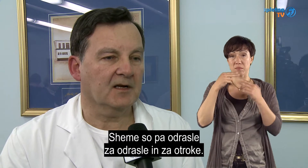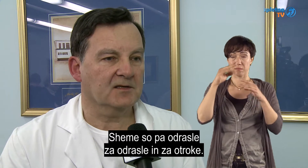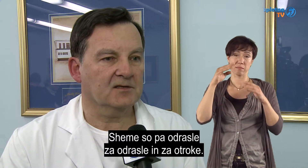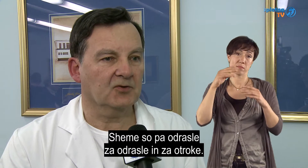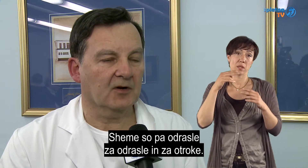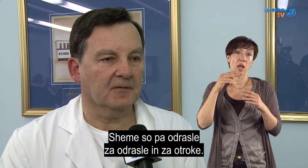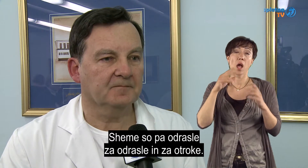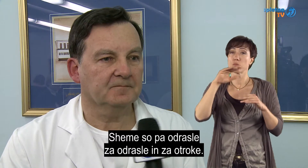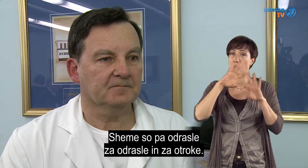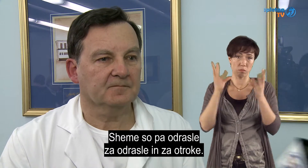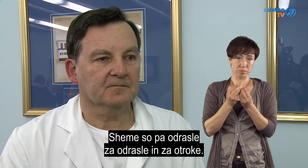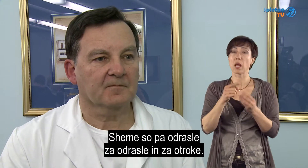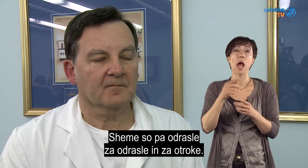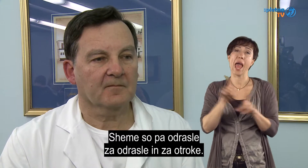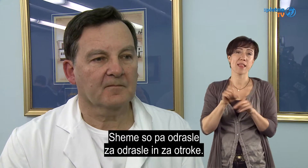za odrasle in za otroke.